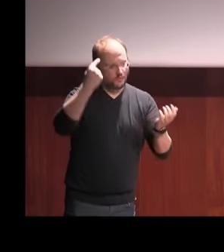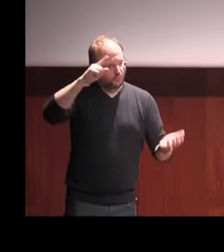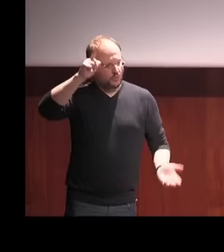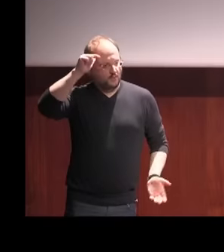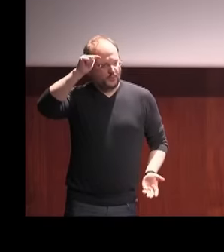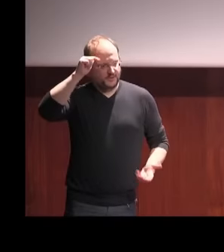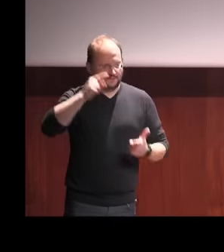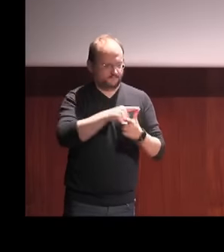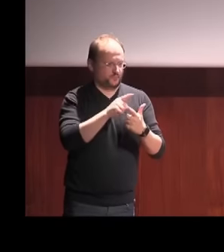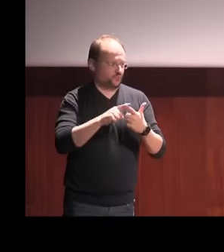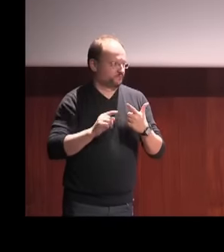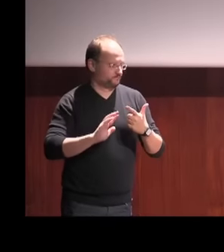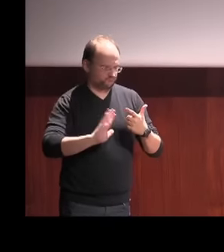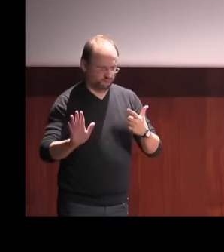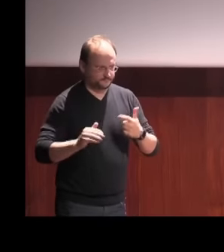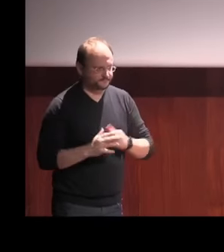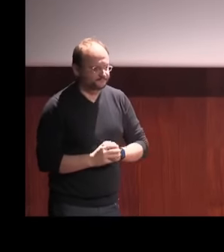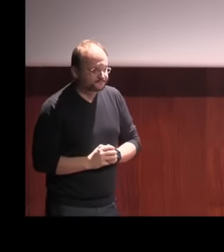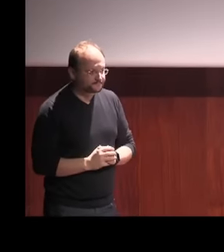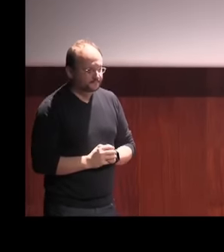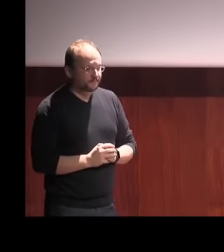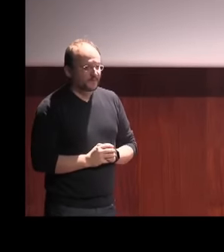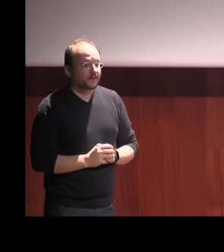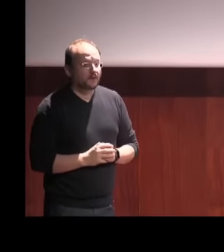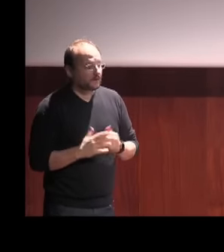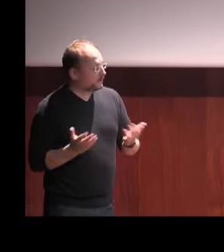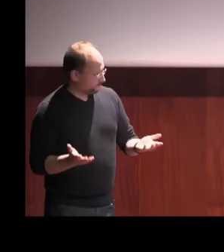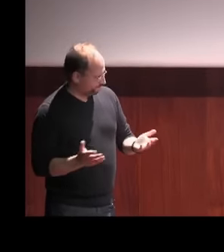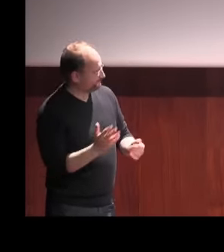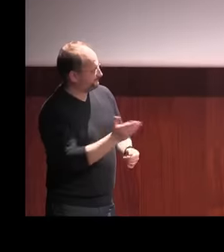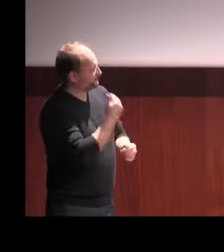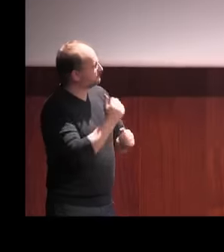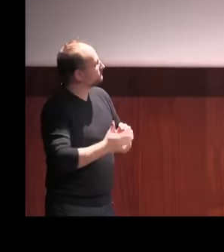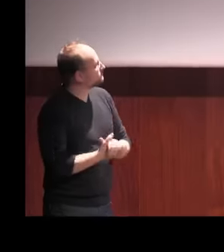des revendications politiques, parce qu'il était républicain.